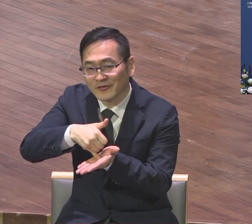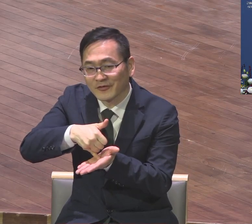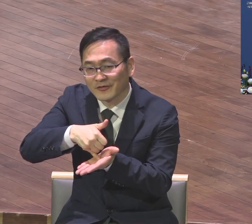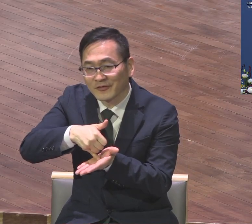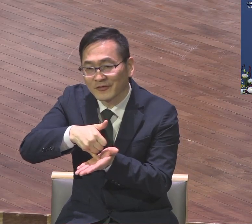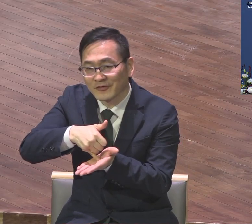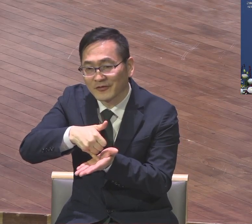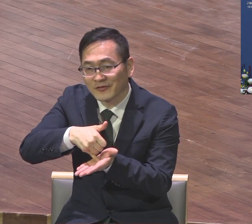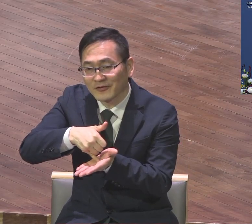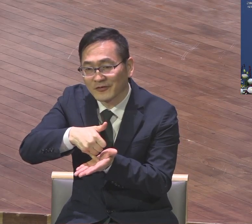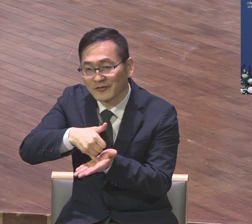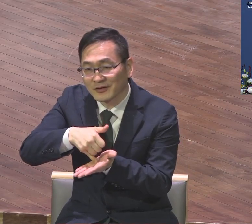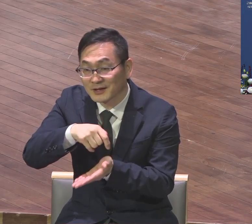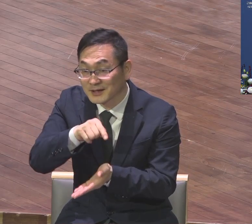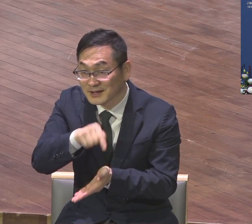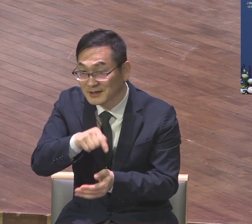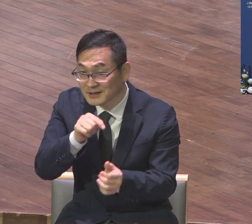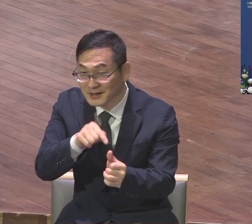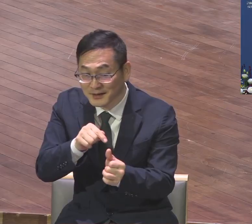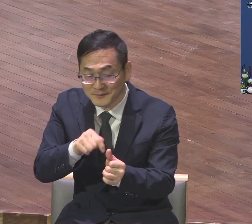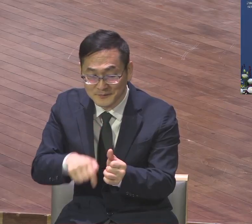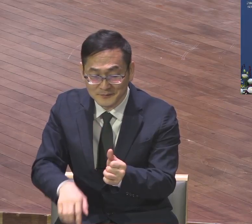근데 착할수록